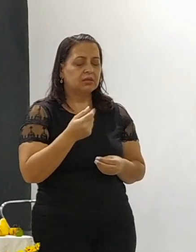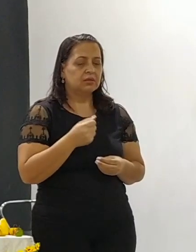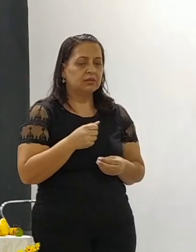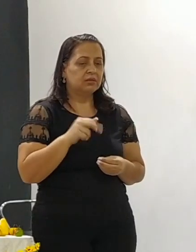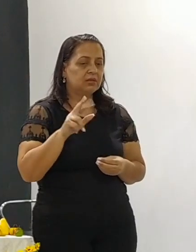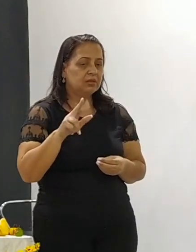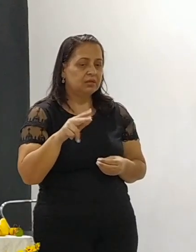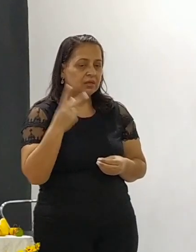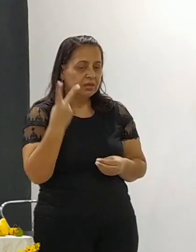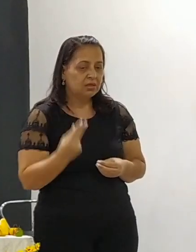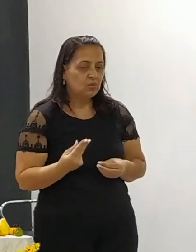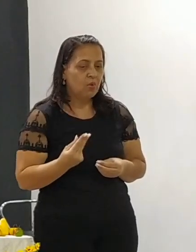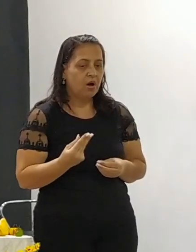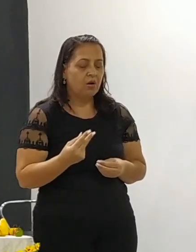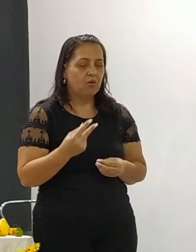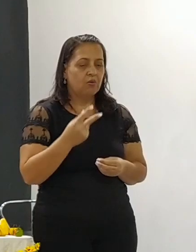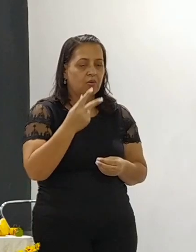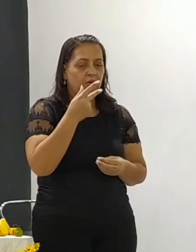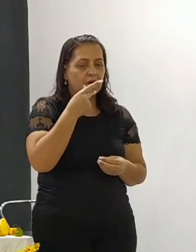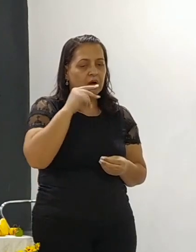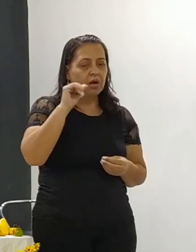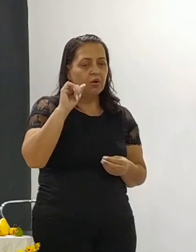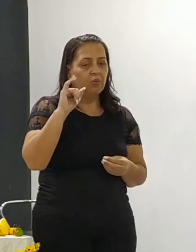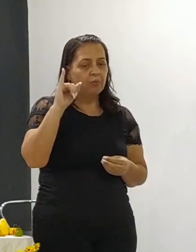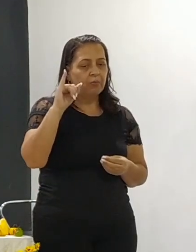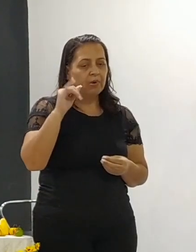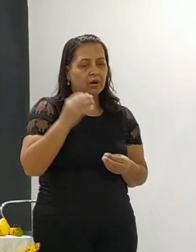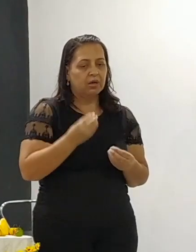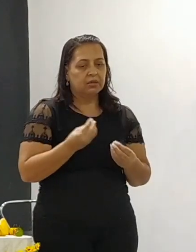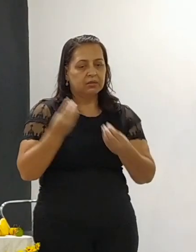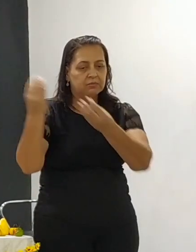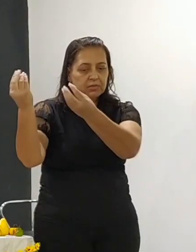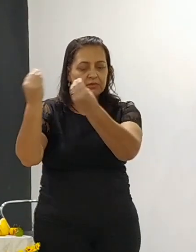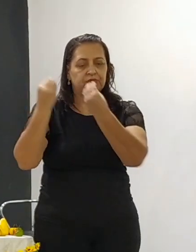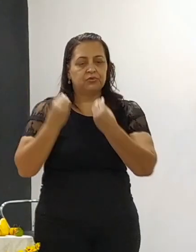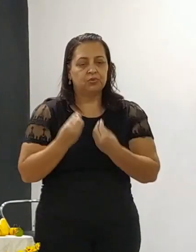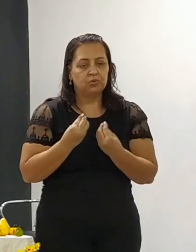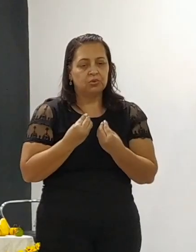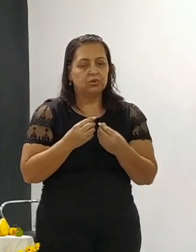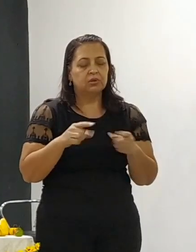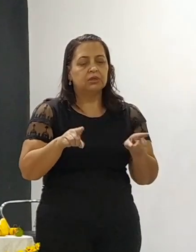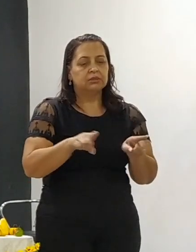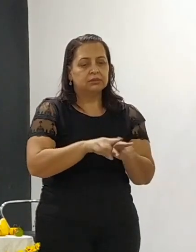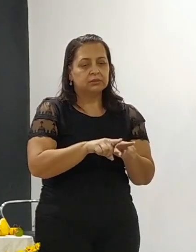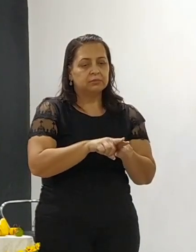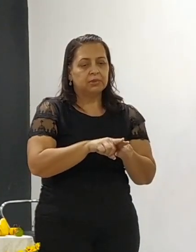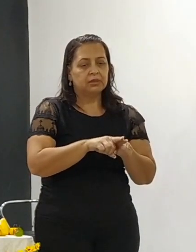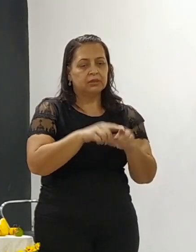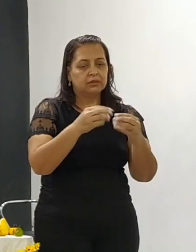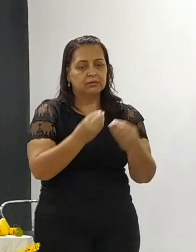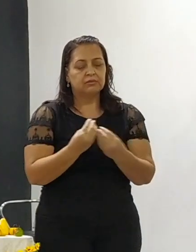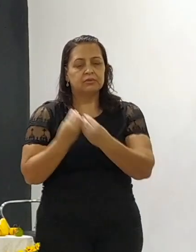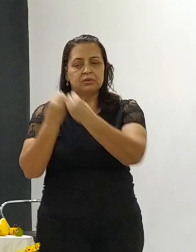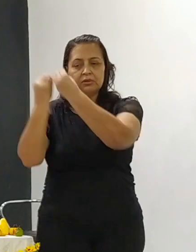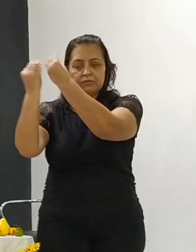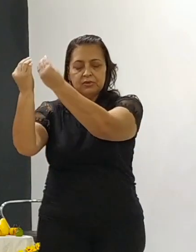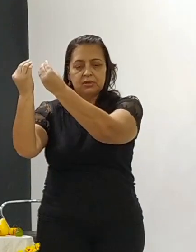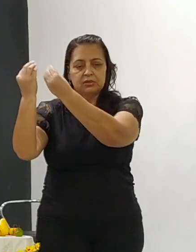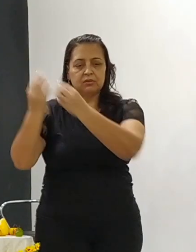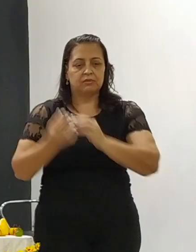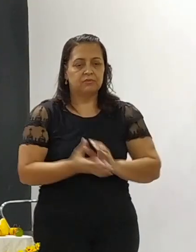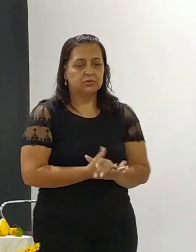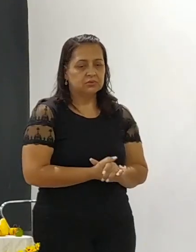que o Pai me enviou. Ele diz: assim como o Pai me enviou, também eu vos envio a